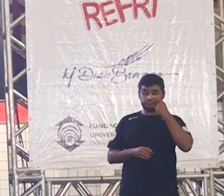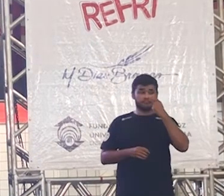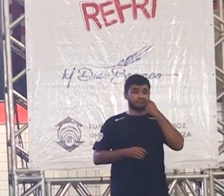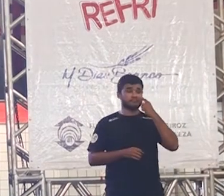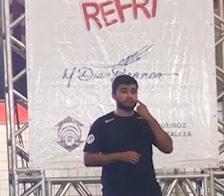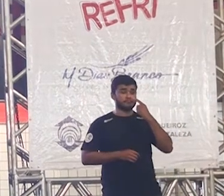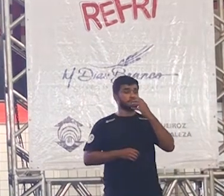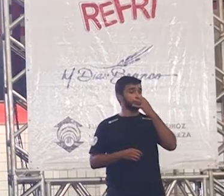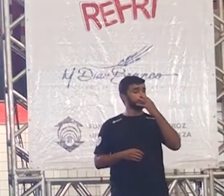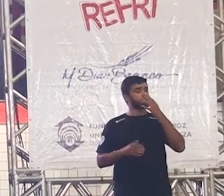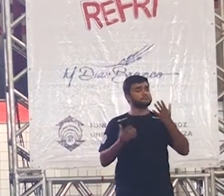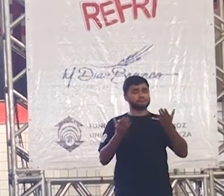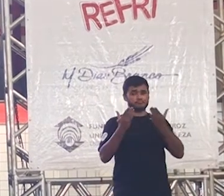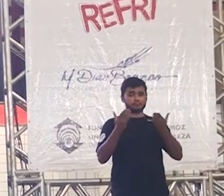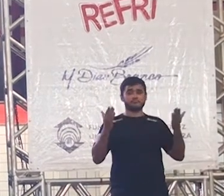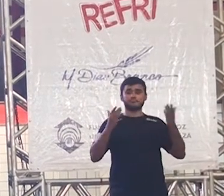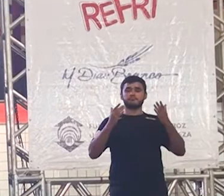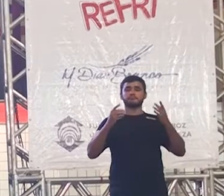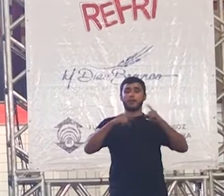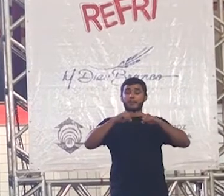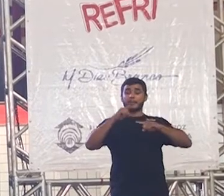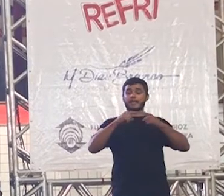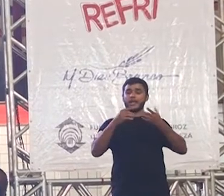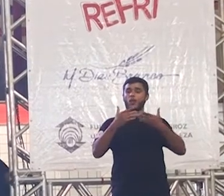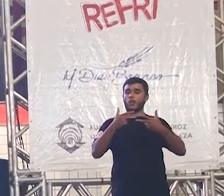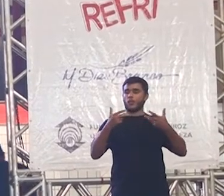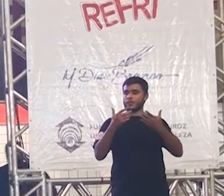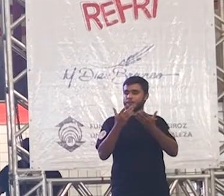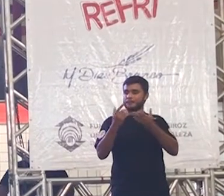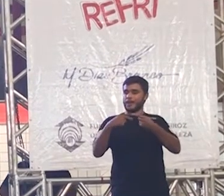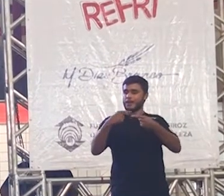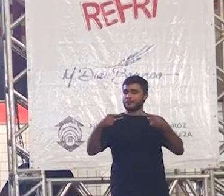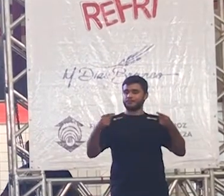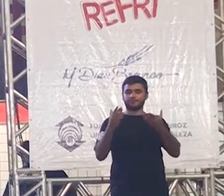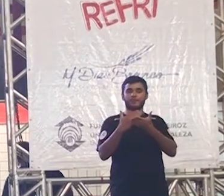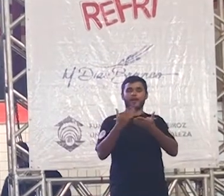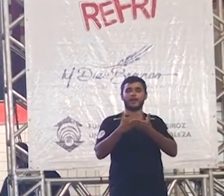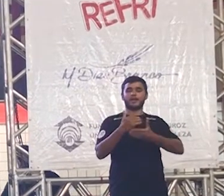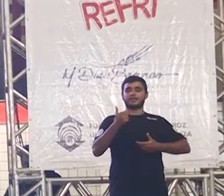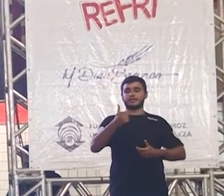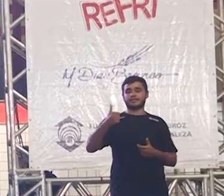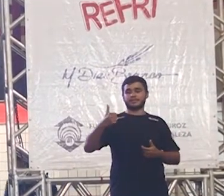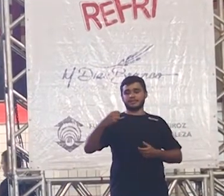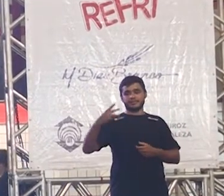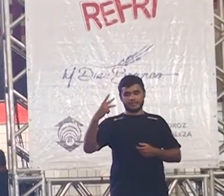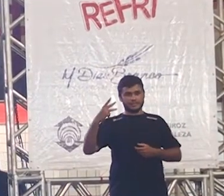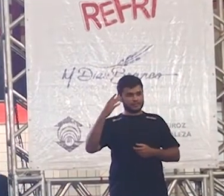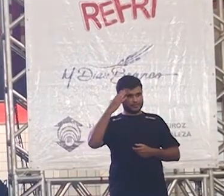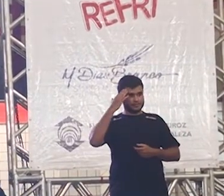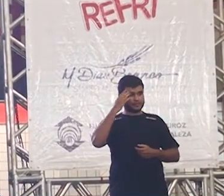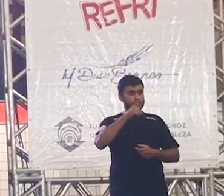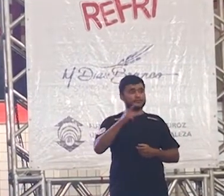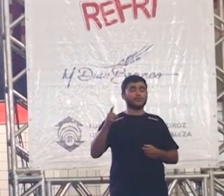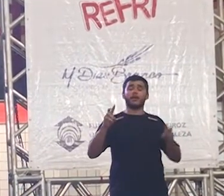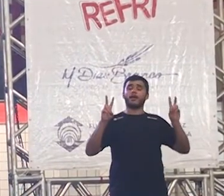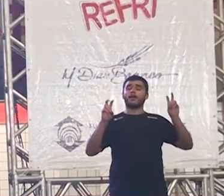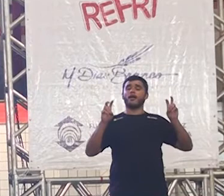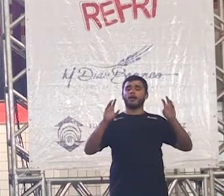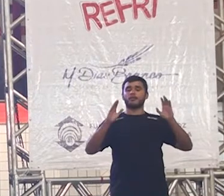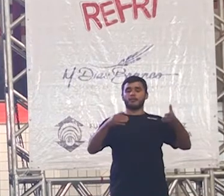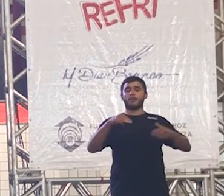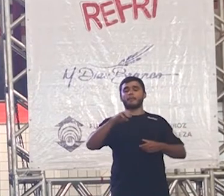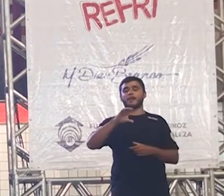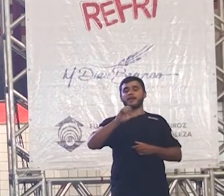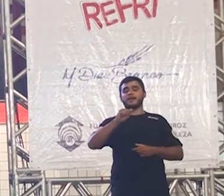material na página 113. Então, página 113, a gente vai começar a ver a parte da mecânica